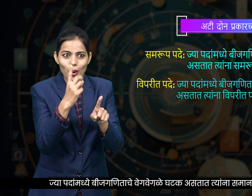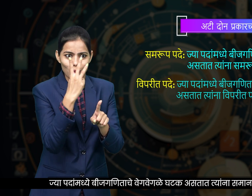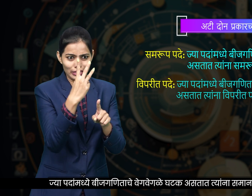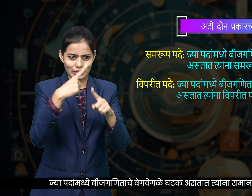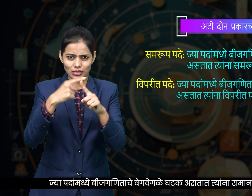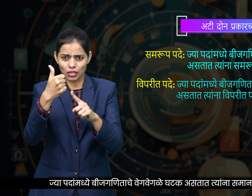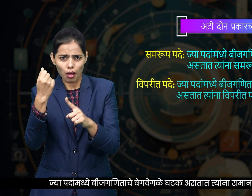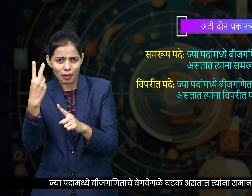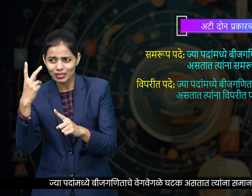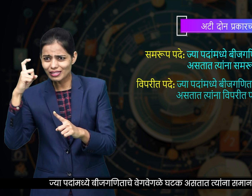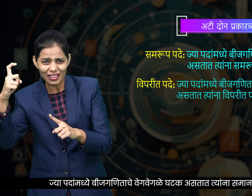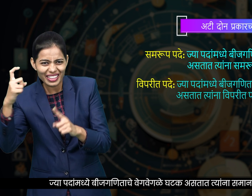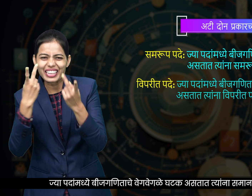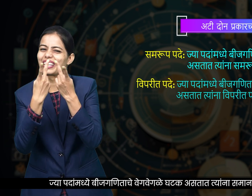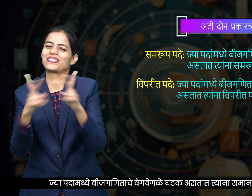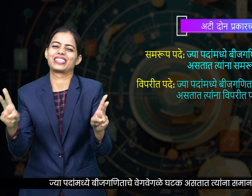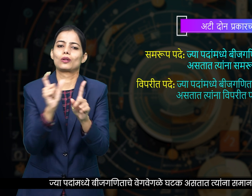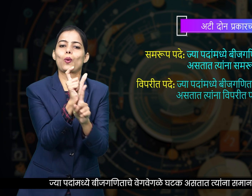म्हणतात.